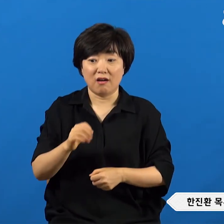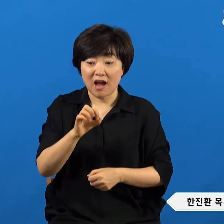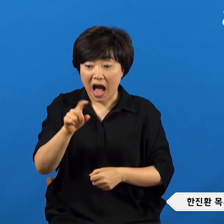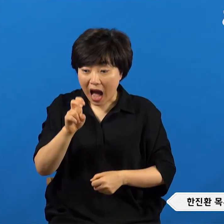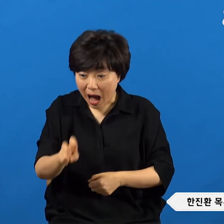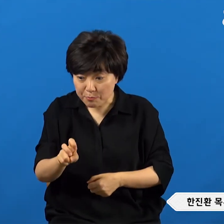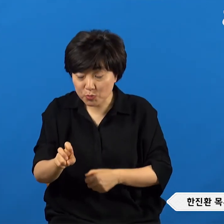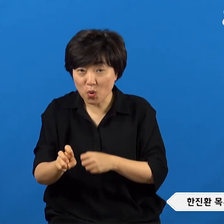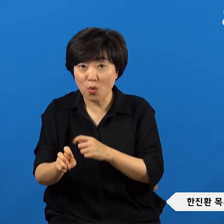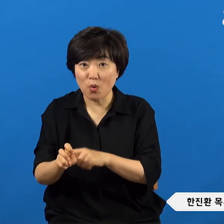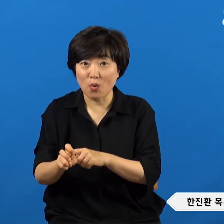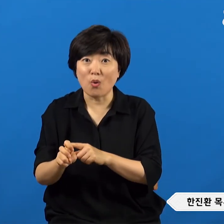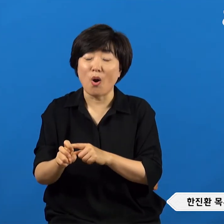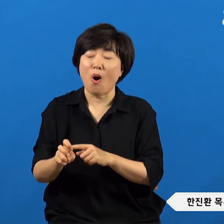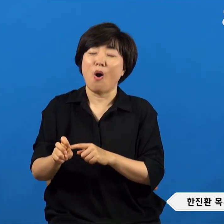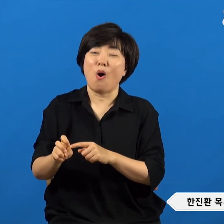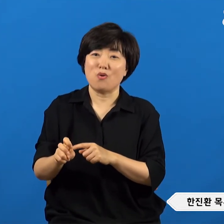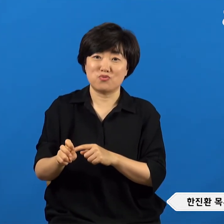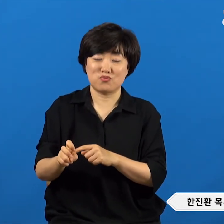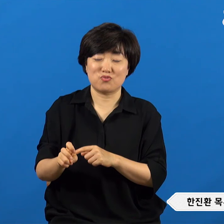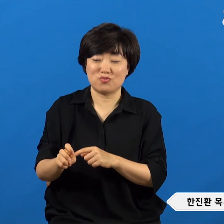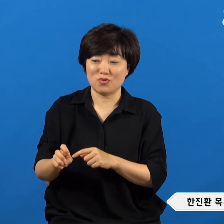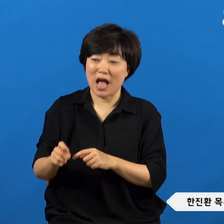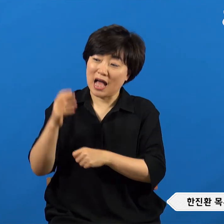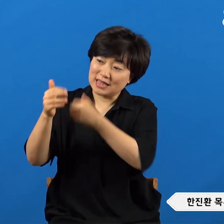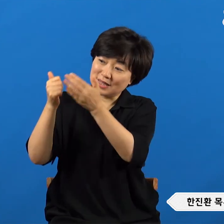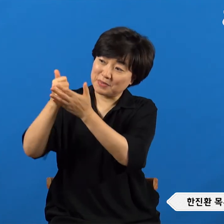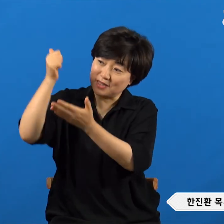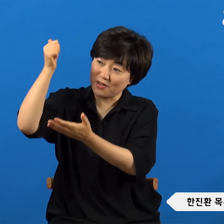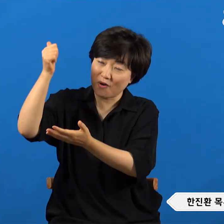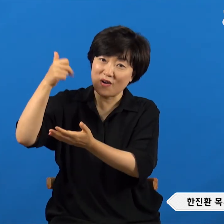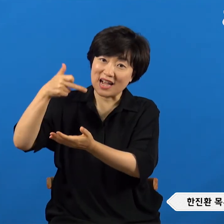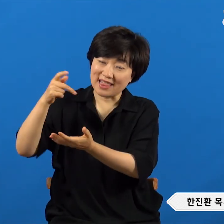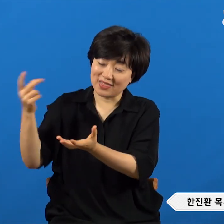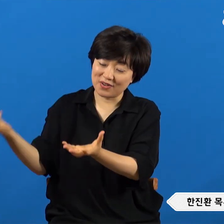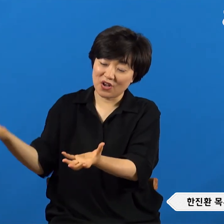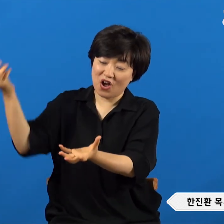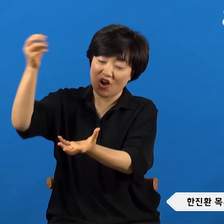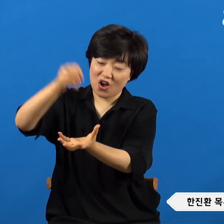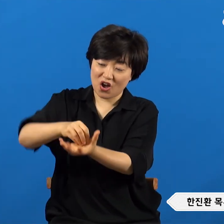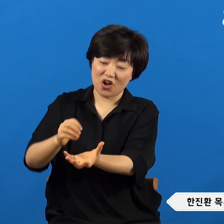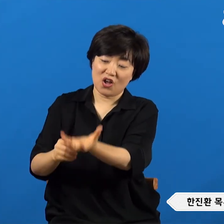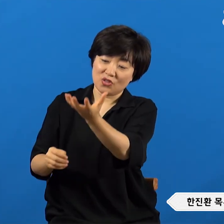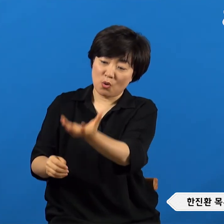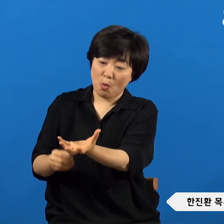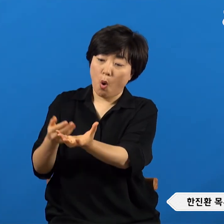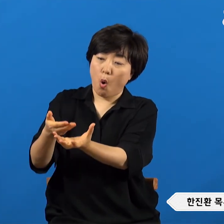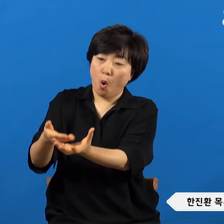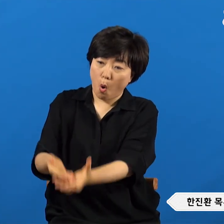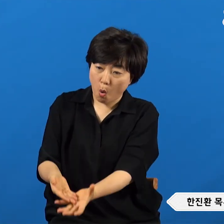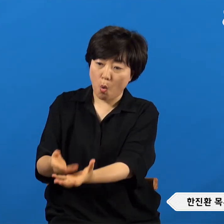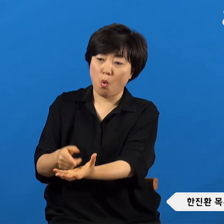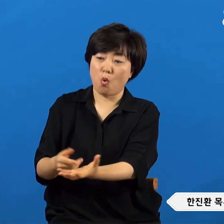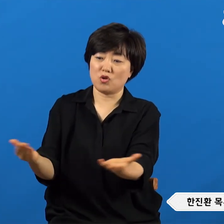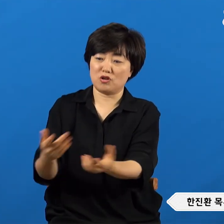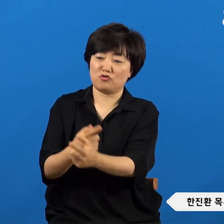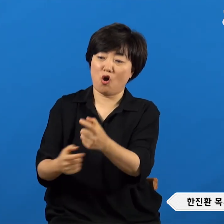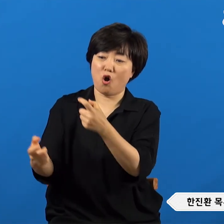달아보고 아이고 너는 묵직하구나, 일 좀 더 하다가 오너라, 그렇게 하신 것이죠.